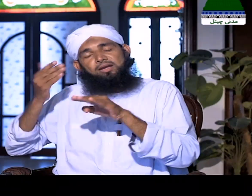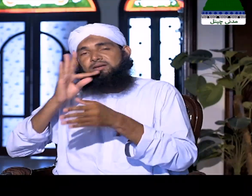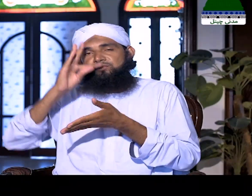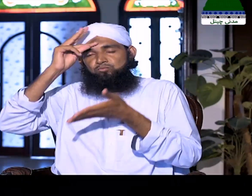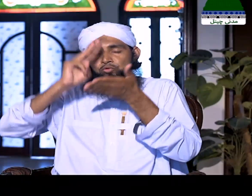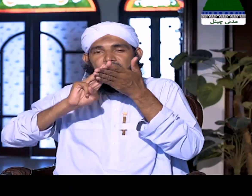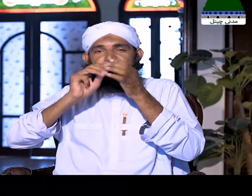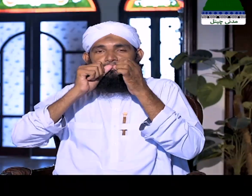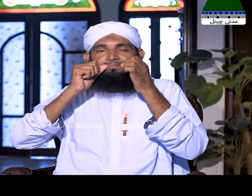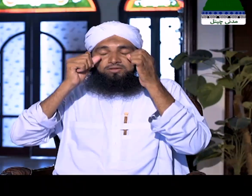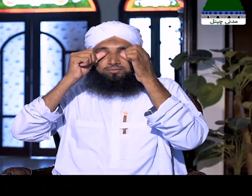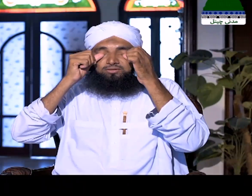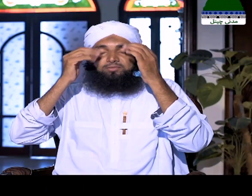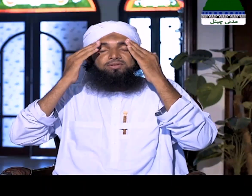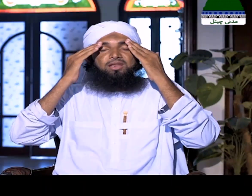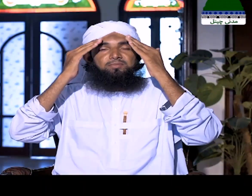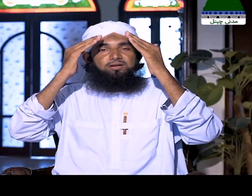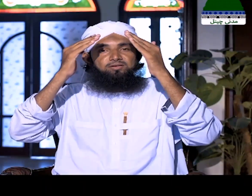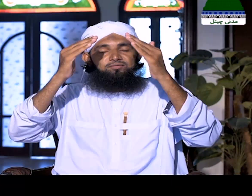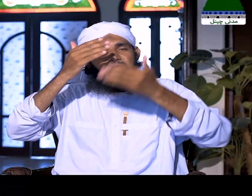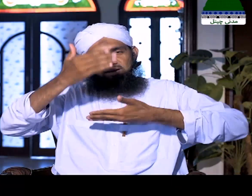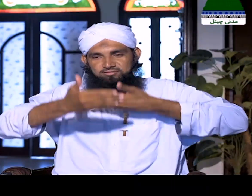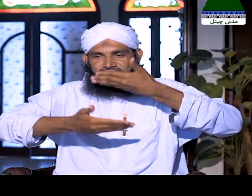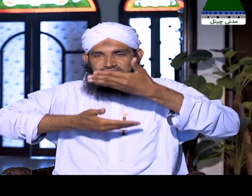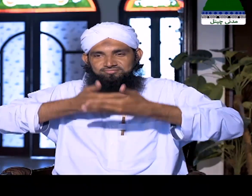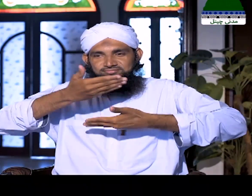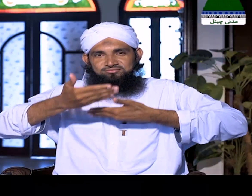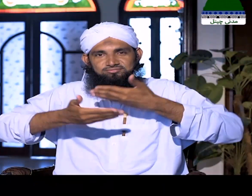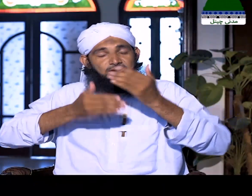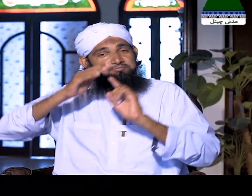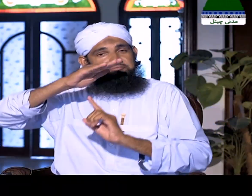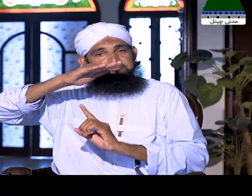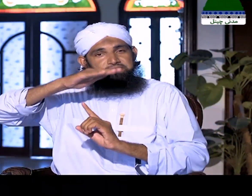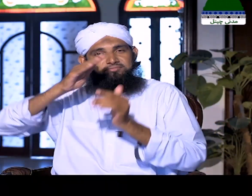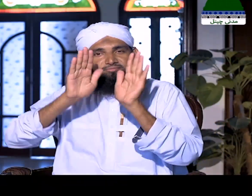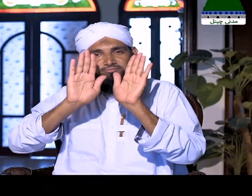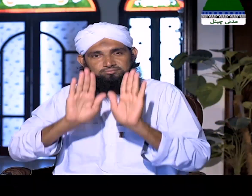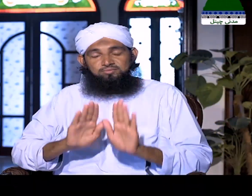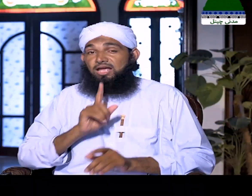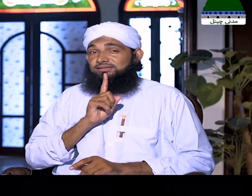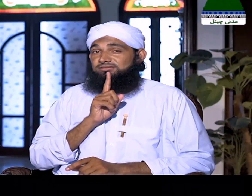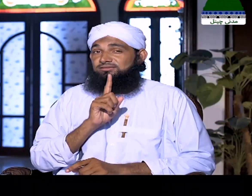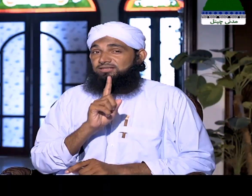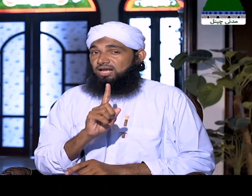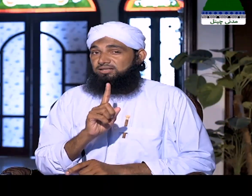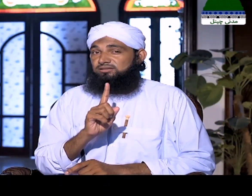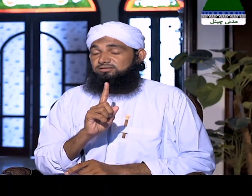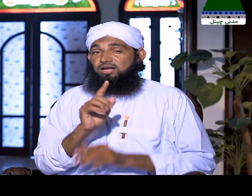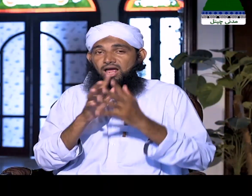اللہ علیہ وآلہ وصحبہ وسلم کا فرمان عظمت نشان ہے، بے شک جب عالم اپنے علم